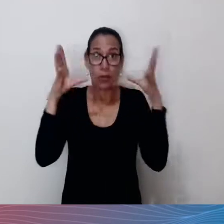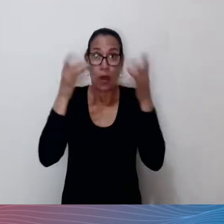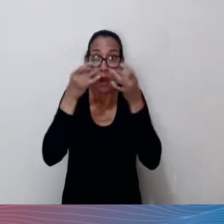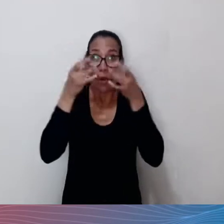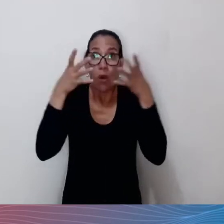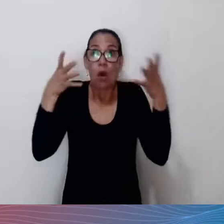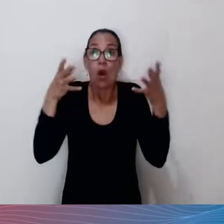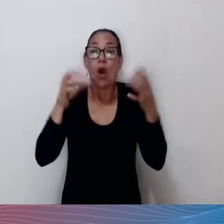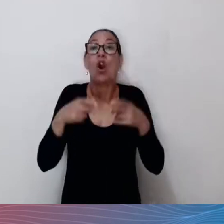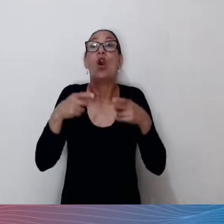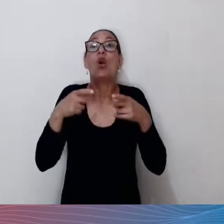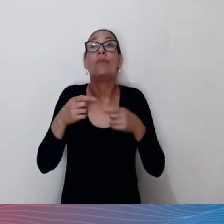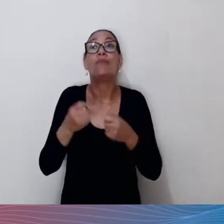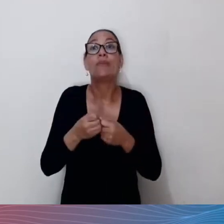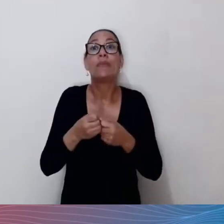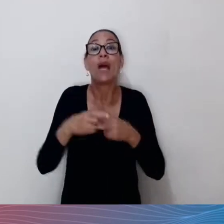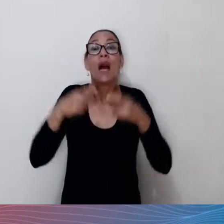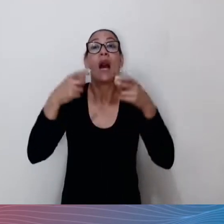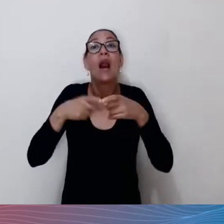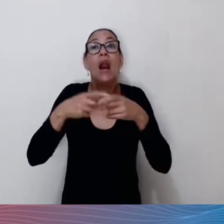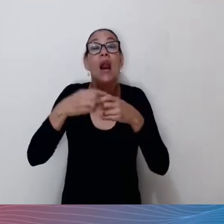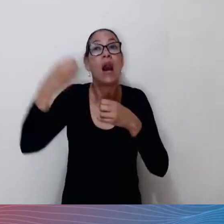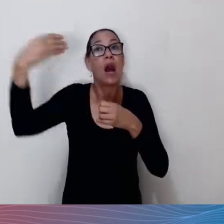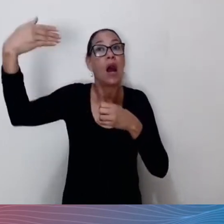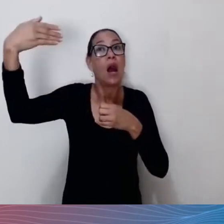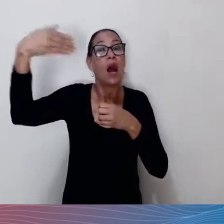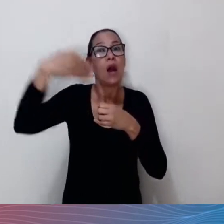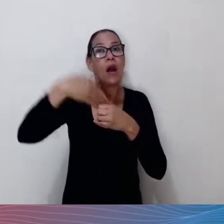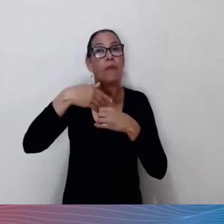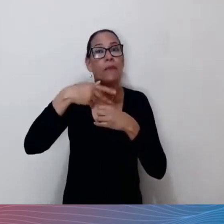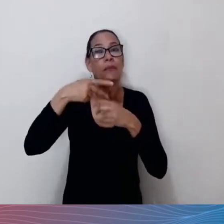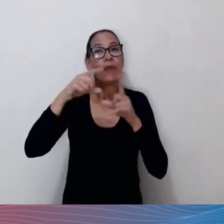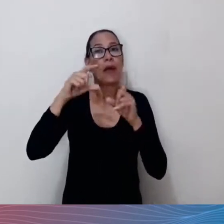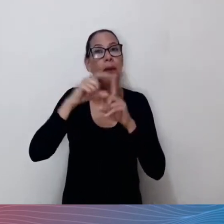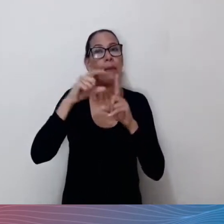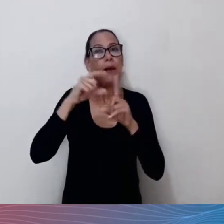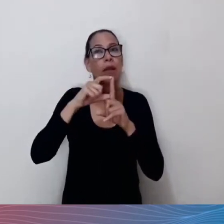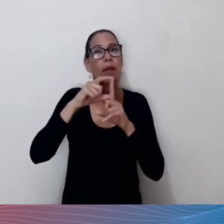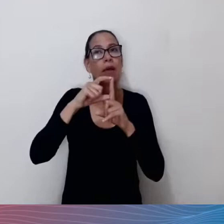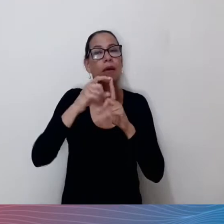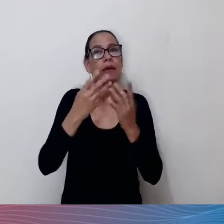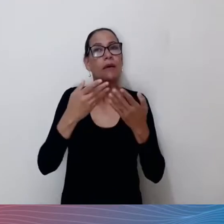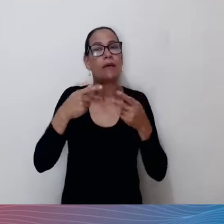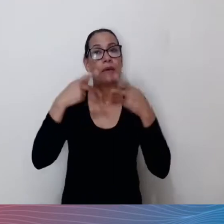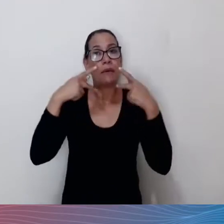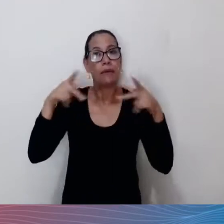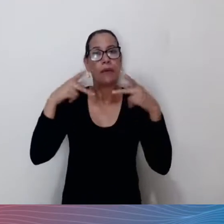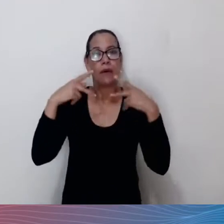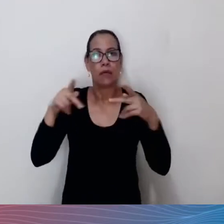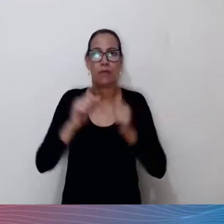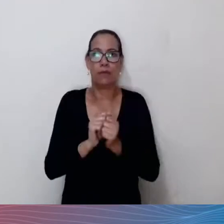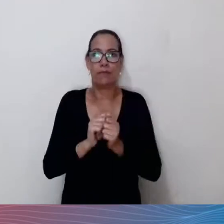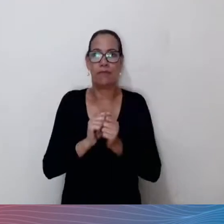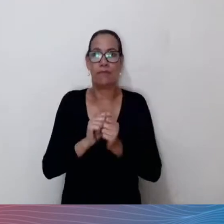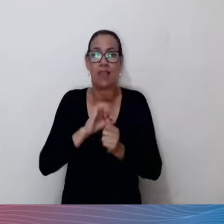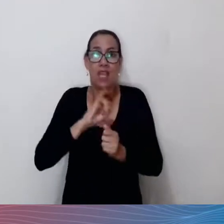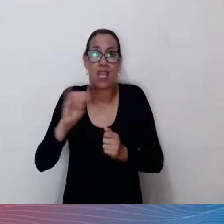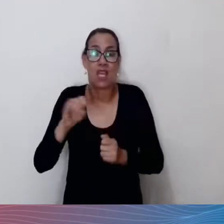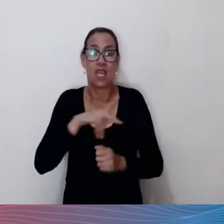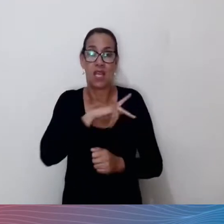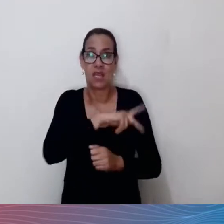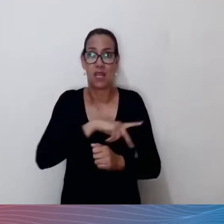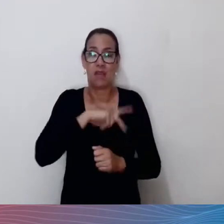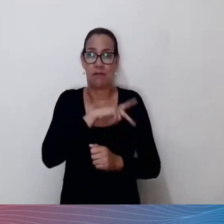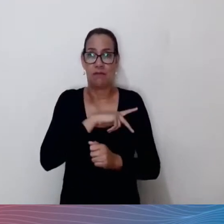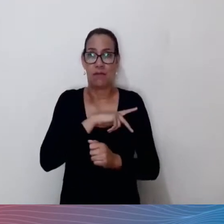palavra? Né? Se era Paulo, irmãos, vamos fazer como os tessalonicenses. Vamos crer que a